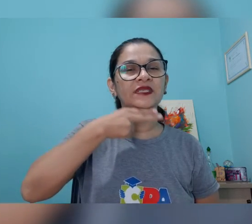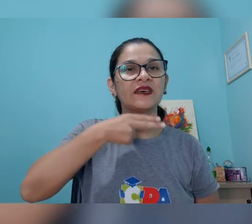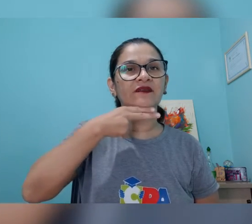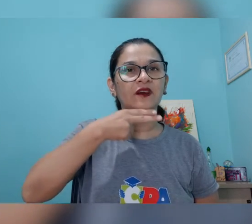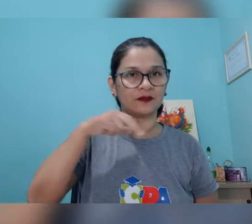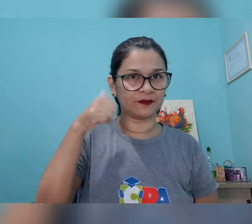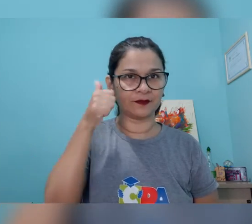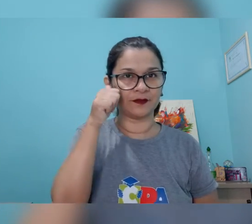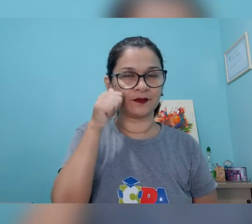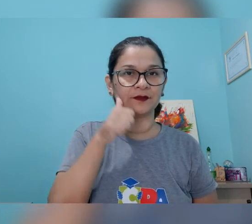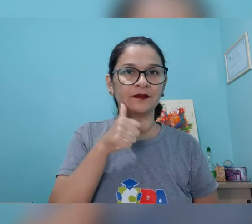bisavó,